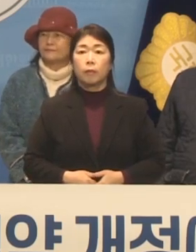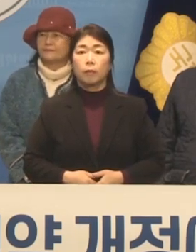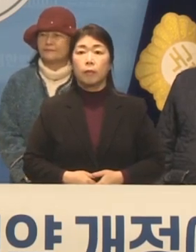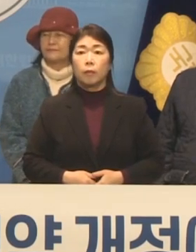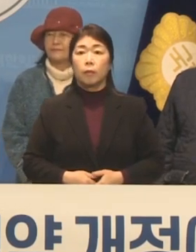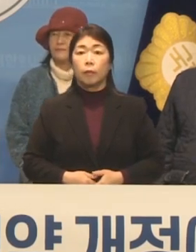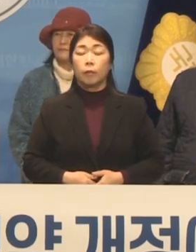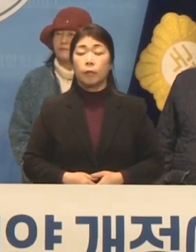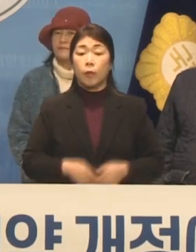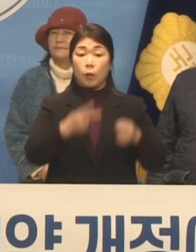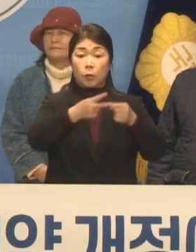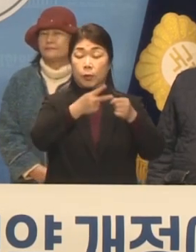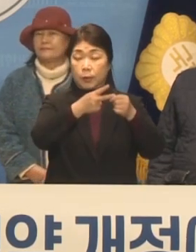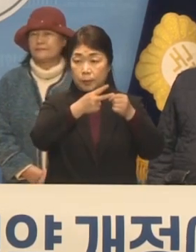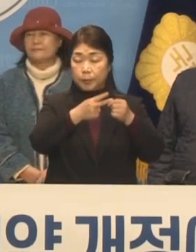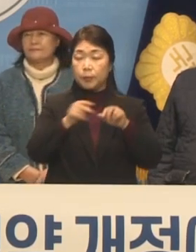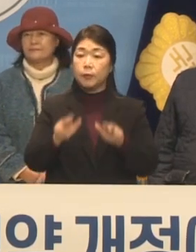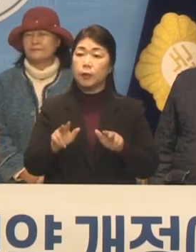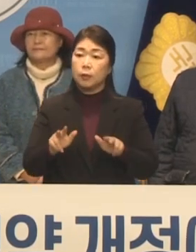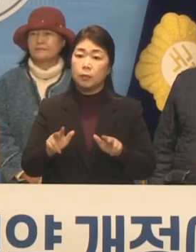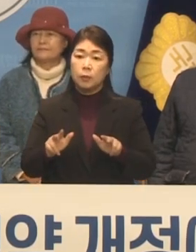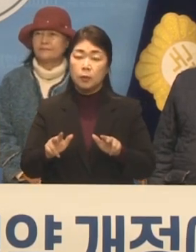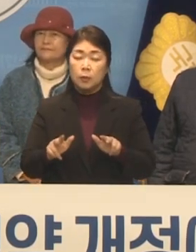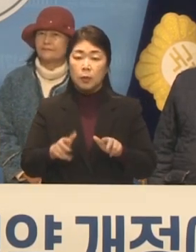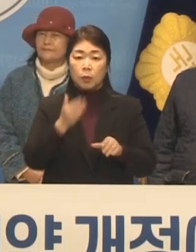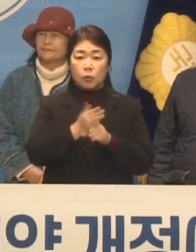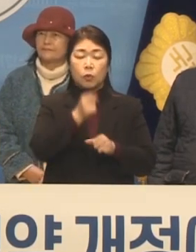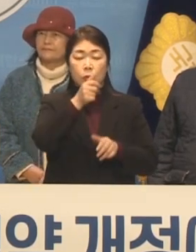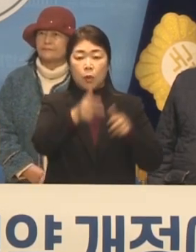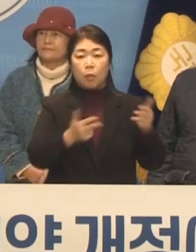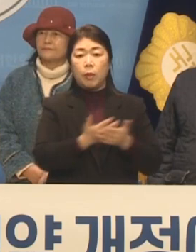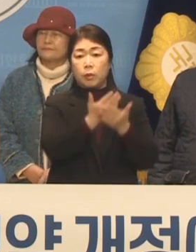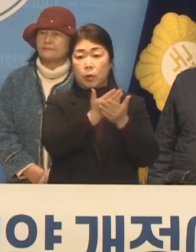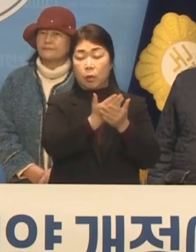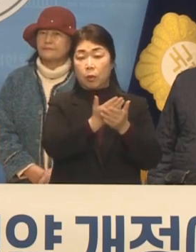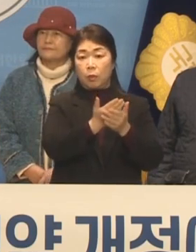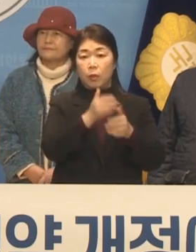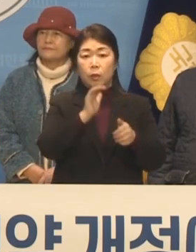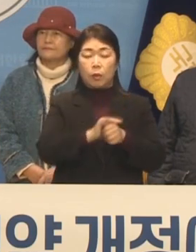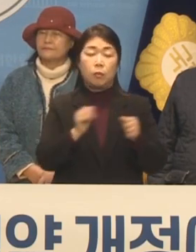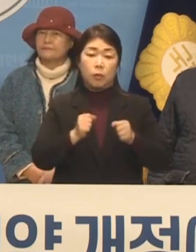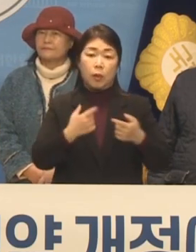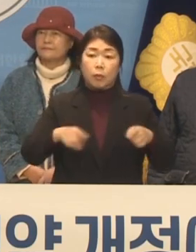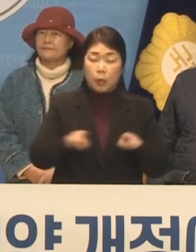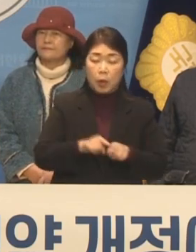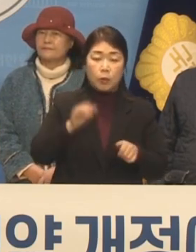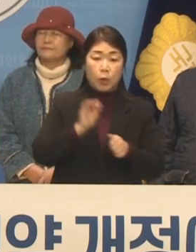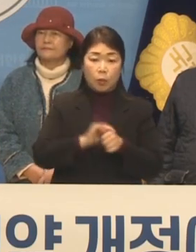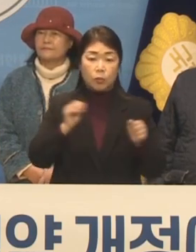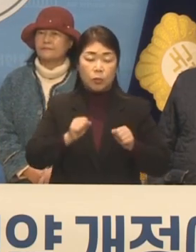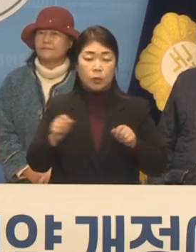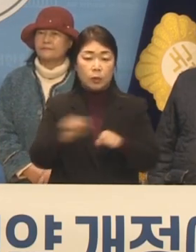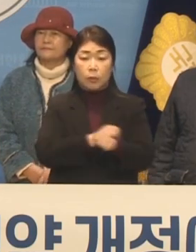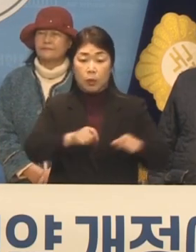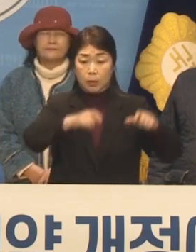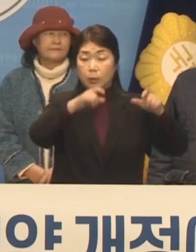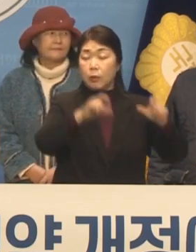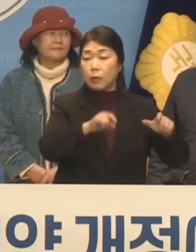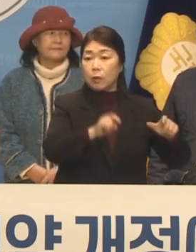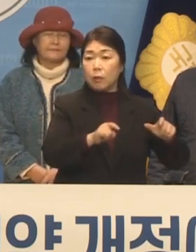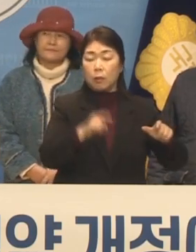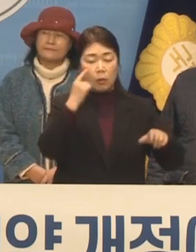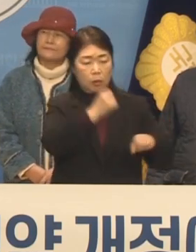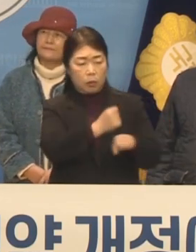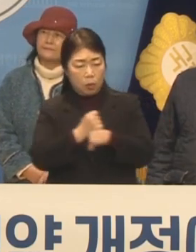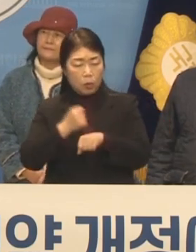네, 그 두 번째 순서는 지금 중소기업 벤처부와 경상북도와 함께 경북 특구에서 그 연구를